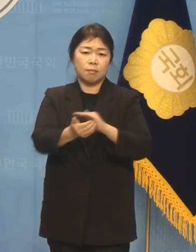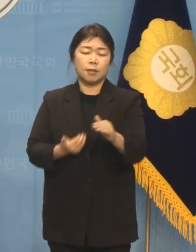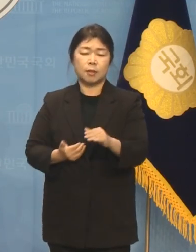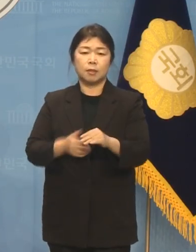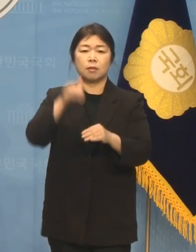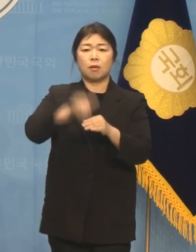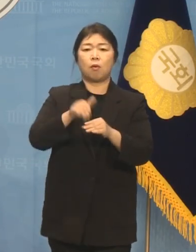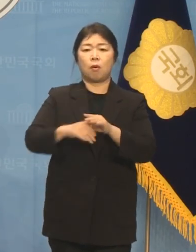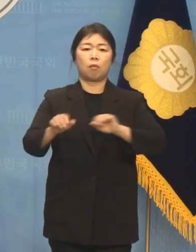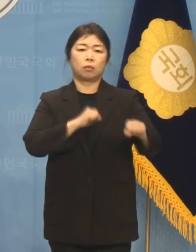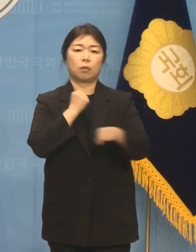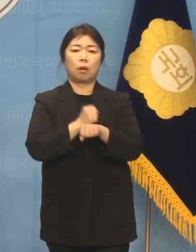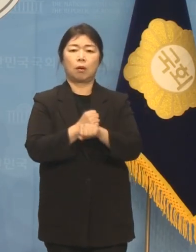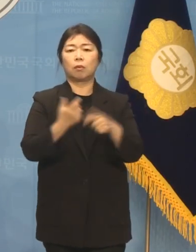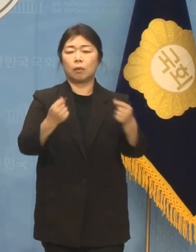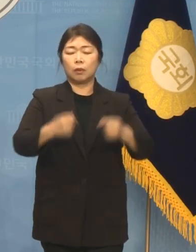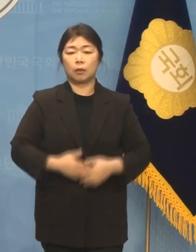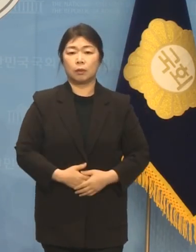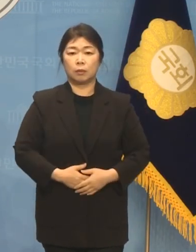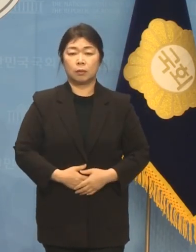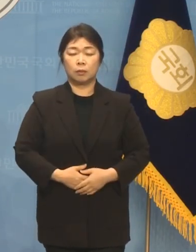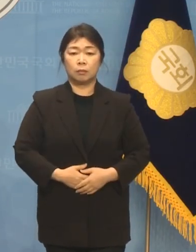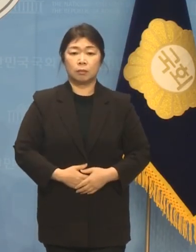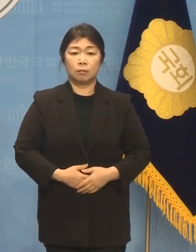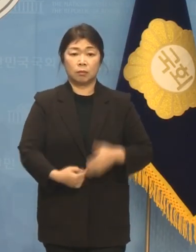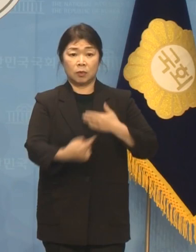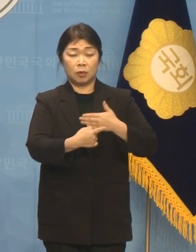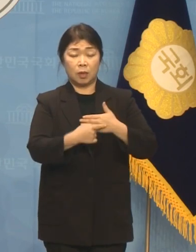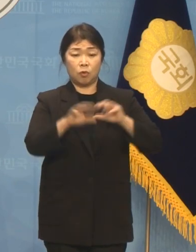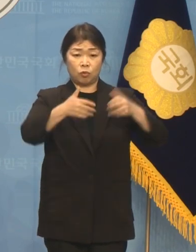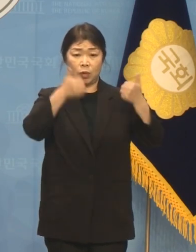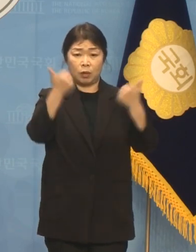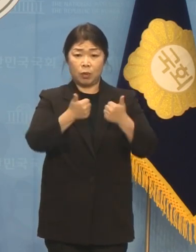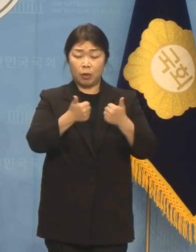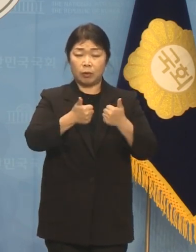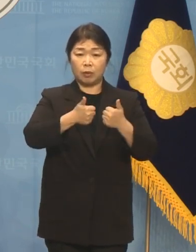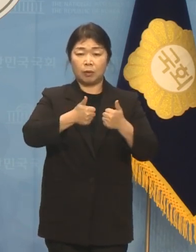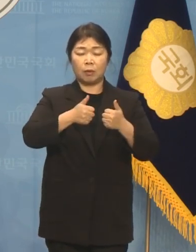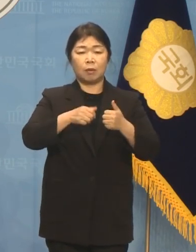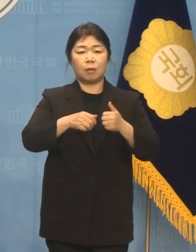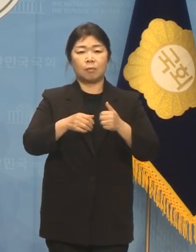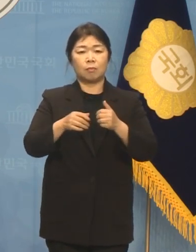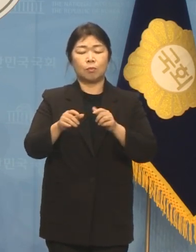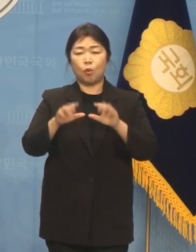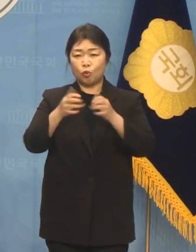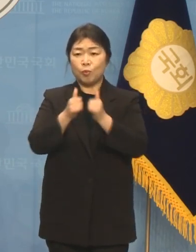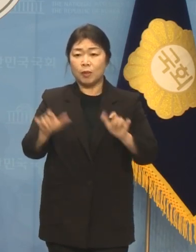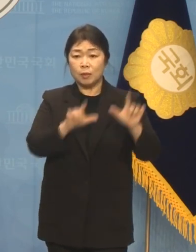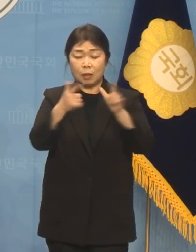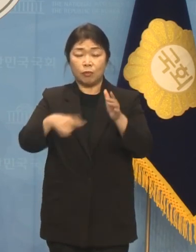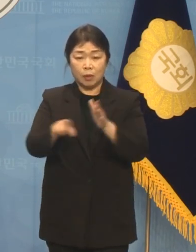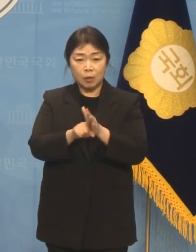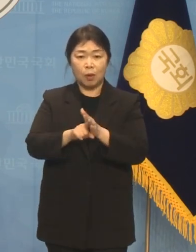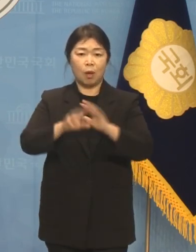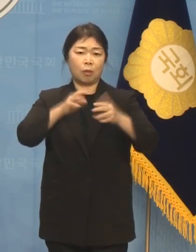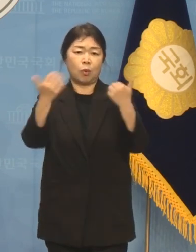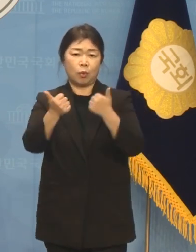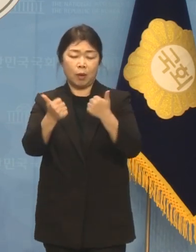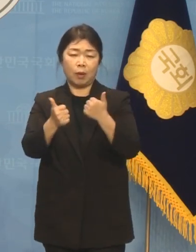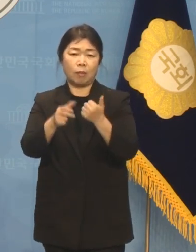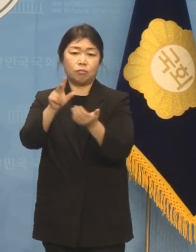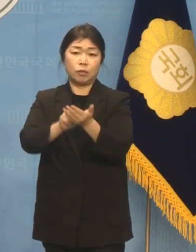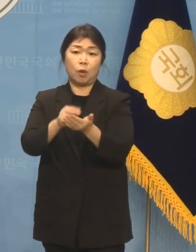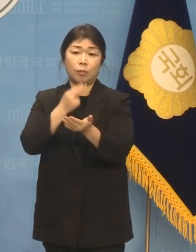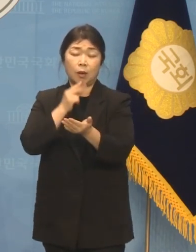논란을고 있습니다 선심성 총선용 민생 토론이라는 비판에 대해서는 전혀 문제가 없다는